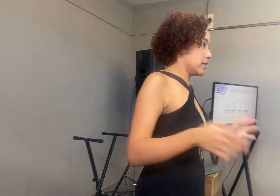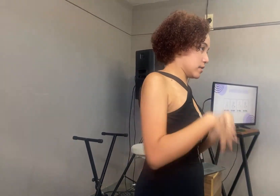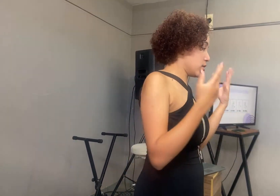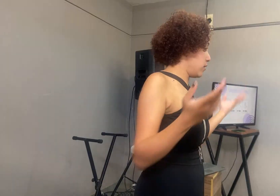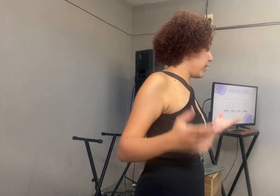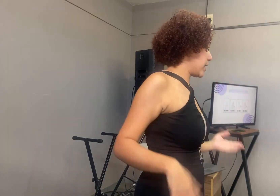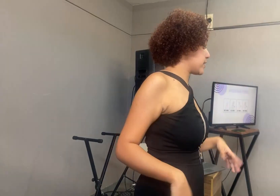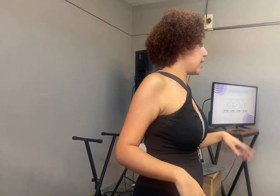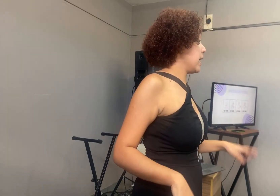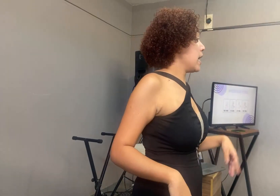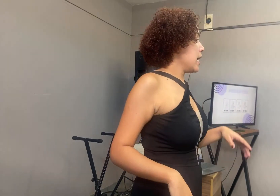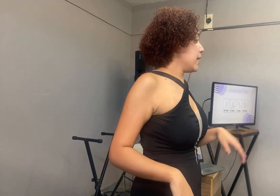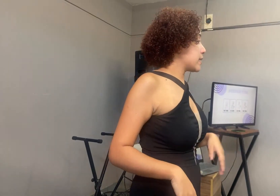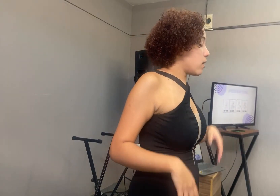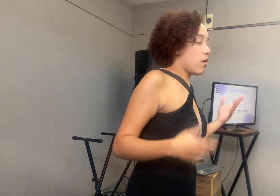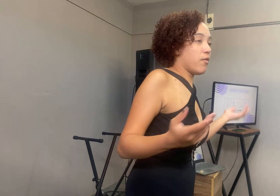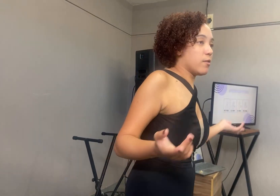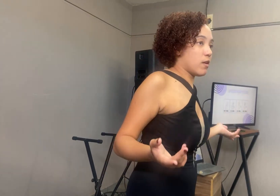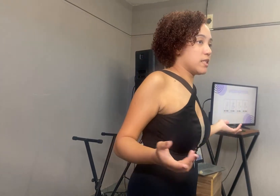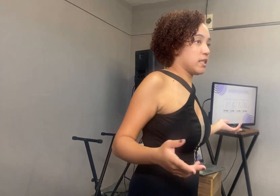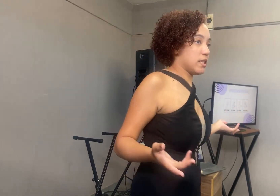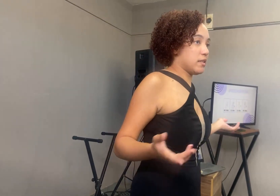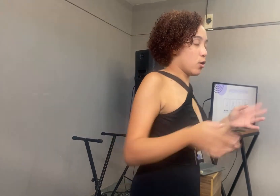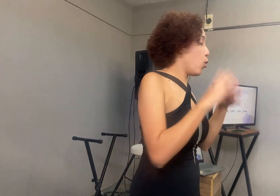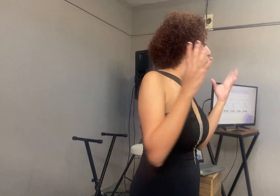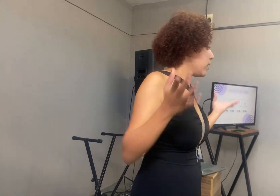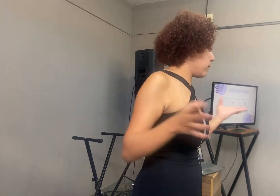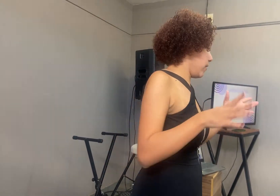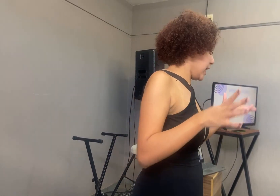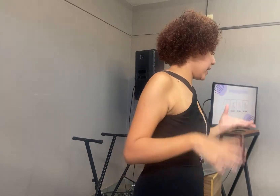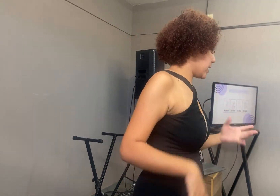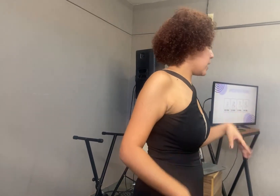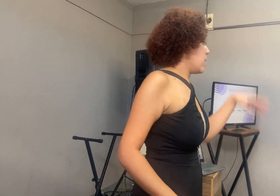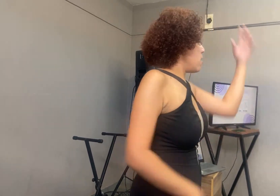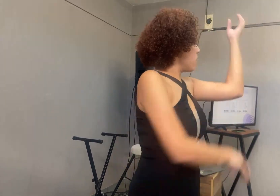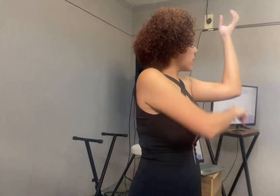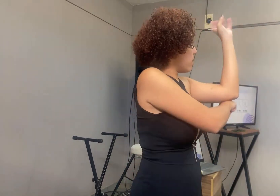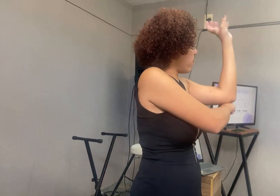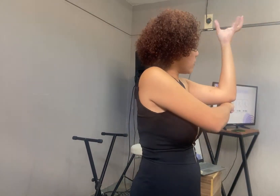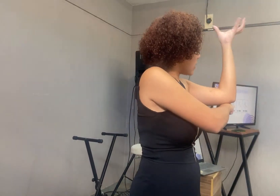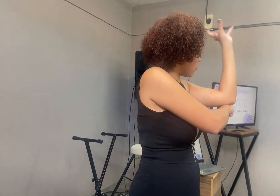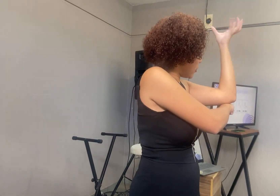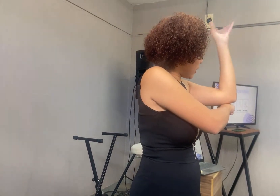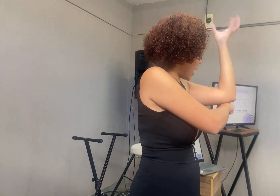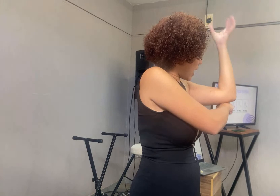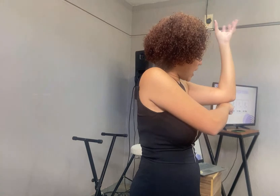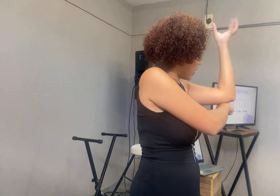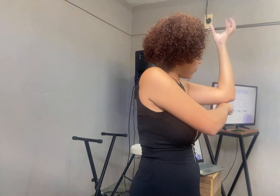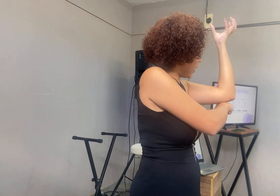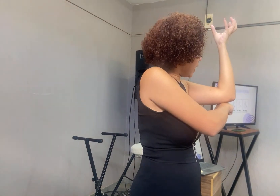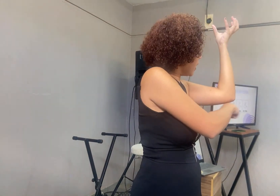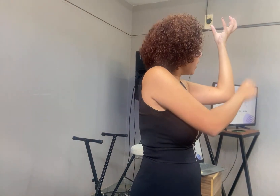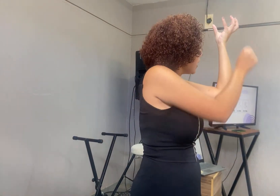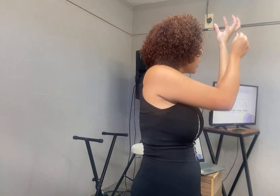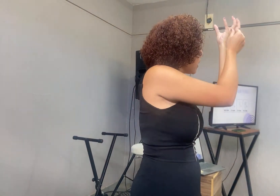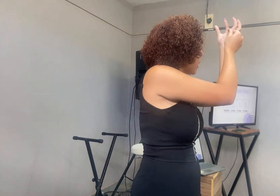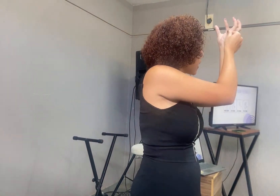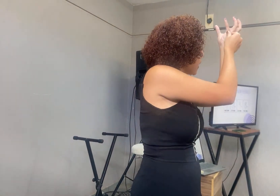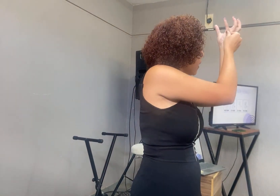Das oliveiras ali. Então, ao invés de falar assim, oliveira, você faz sinal de árvore. E aqui,